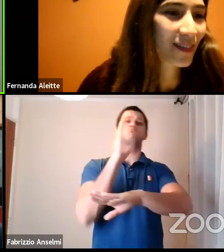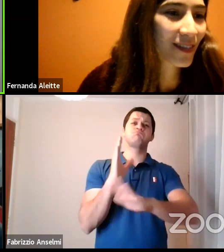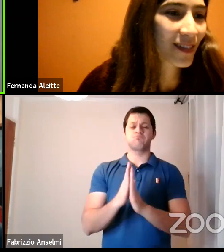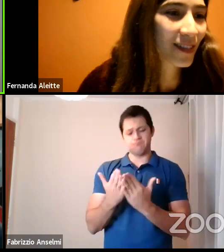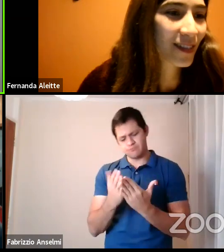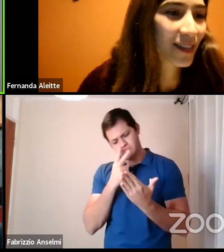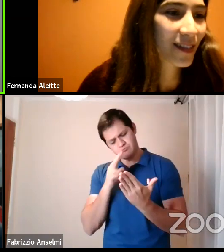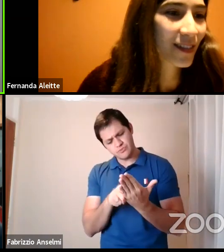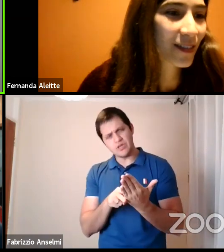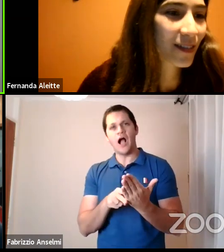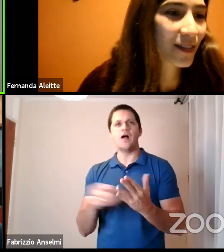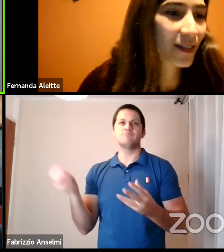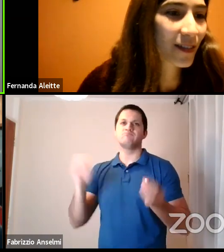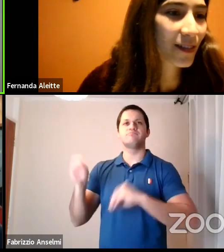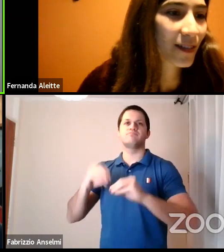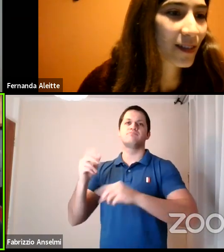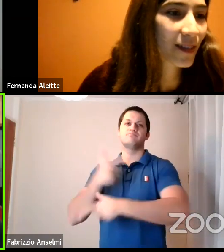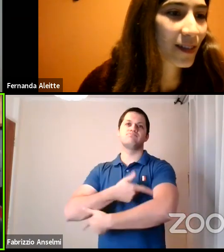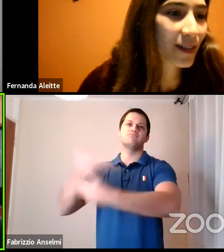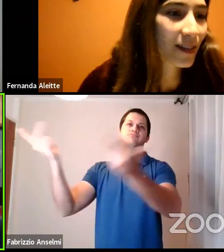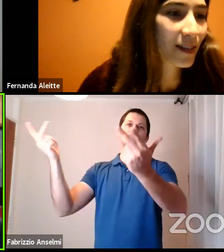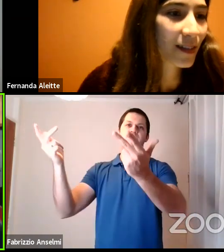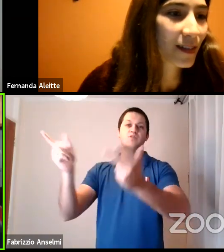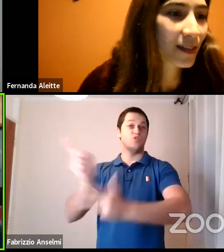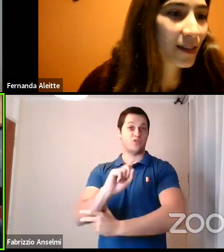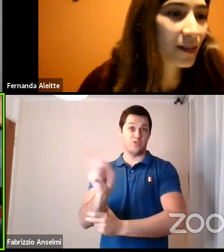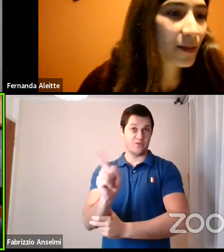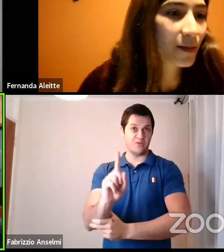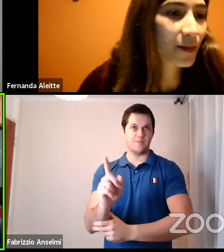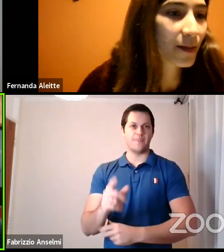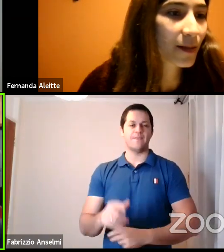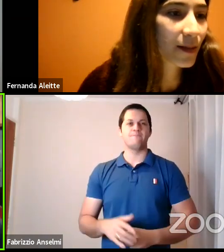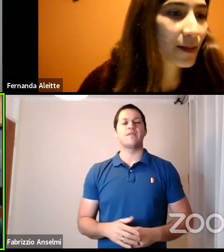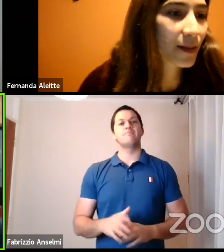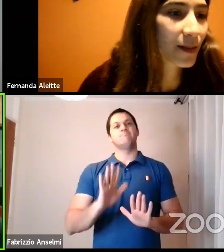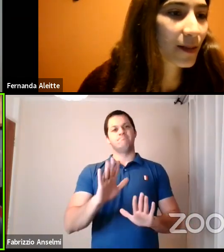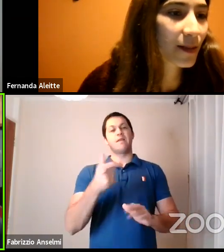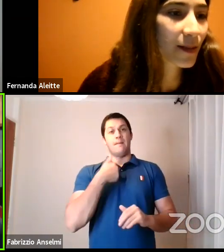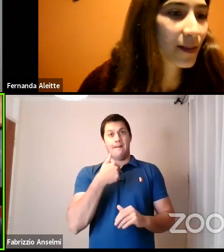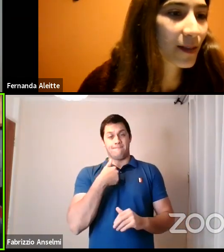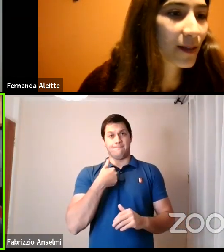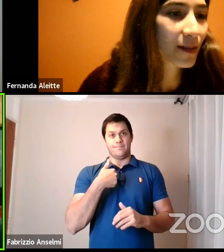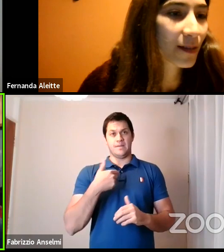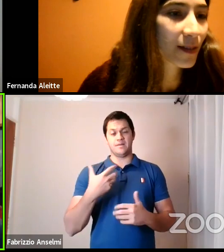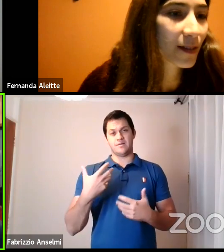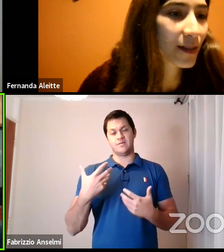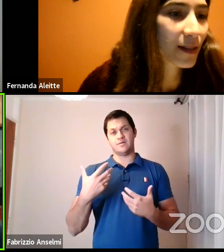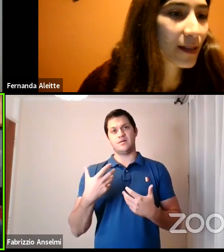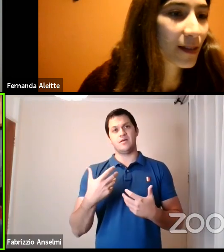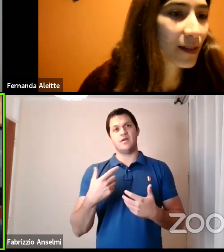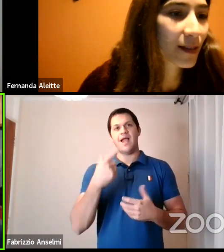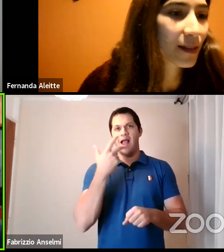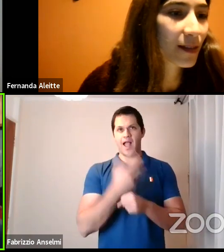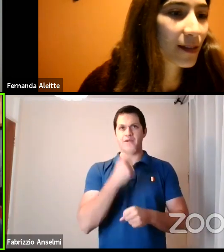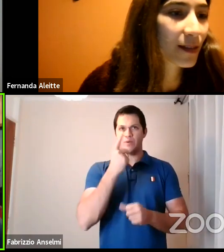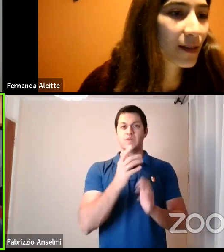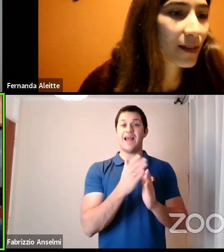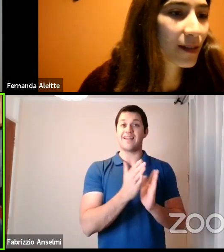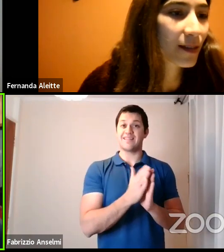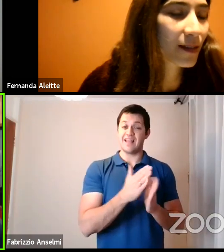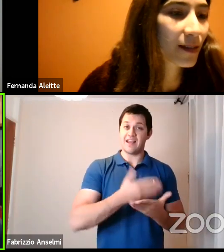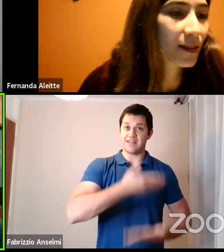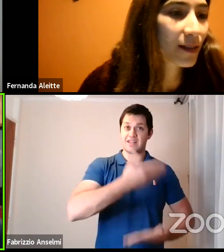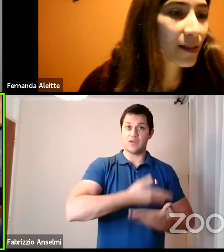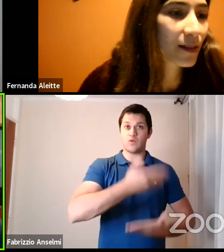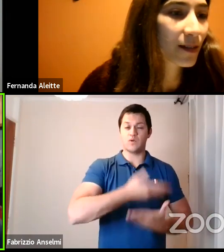así. Bueno, en mi caso hay un artículo bastante conocido, bastante mencionado, del profesor Edgar Hidalgo, de